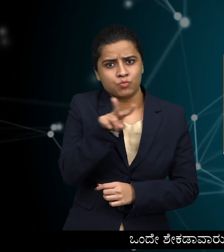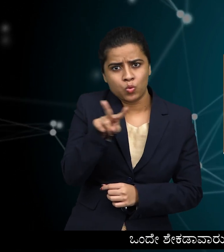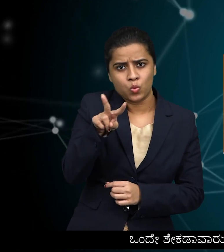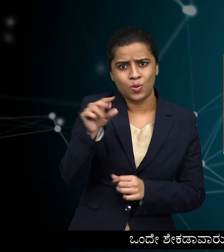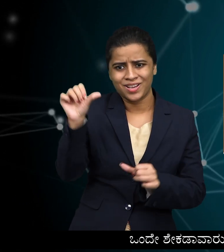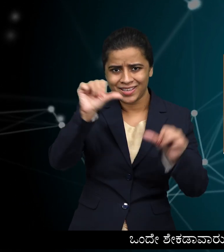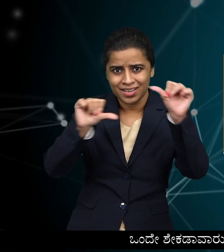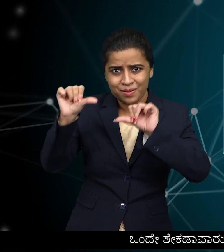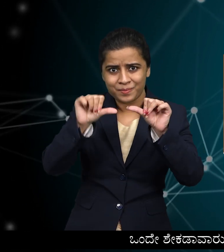ಕಂಡುಕೊಂಡರು.